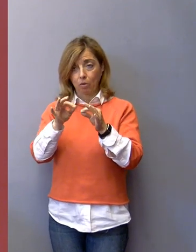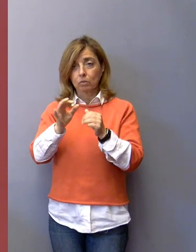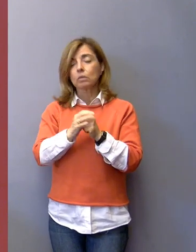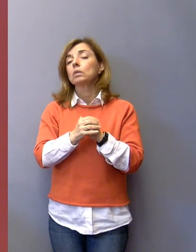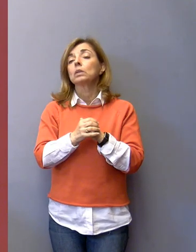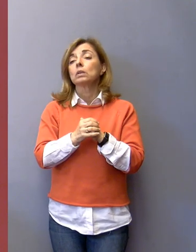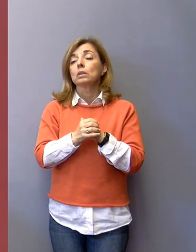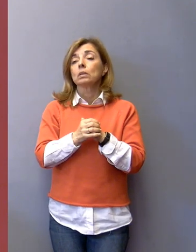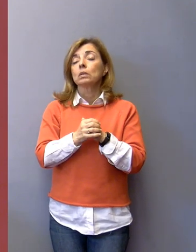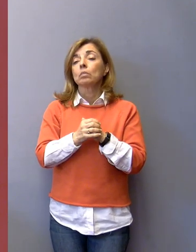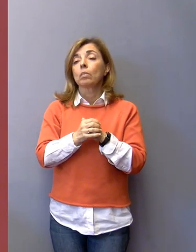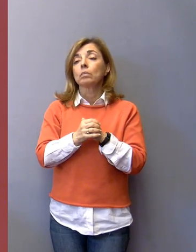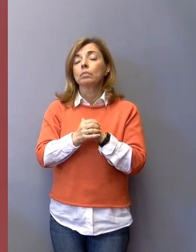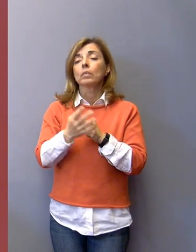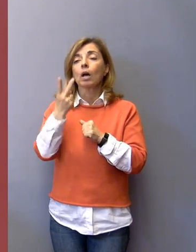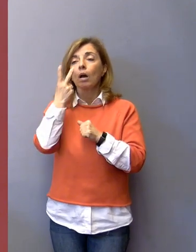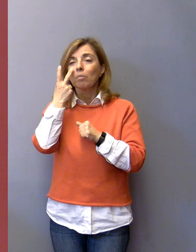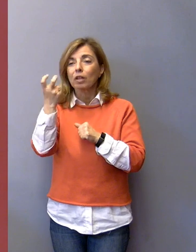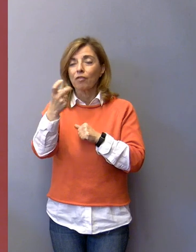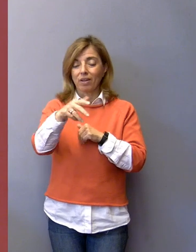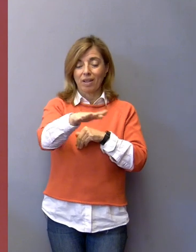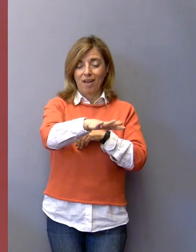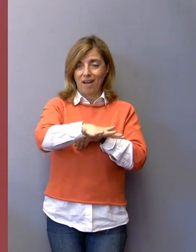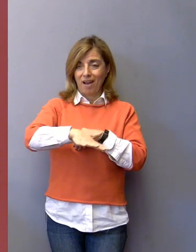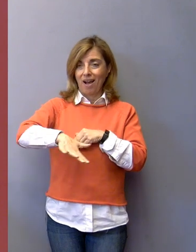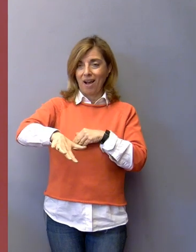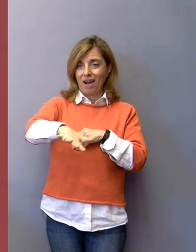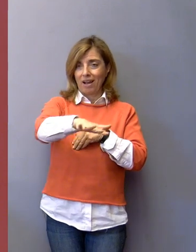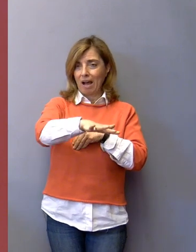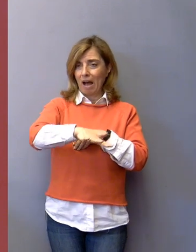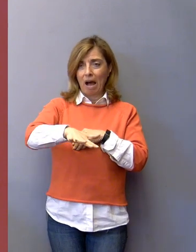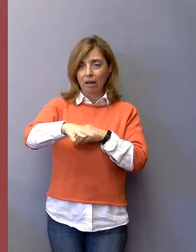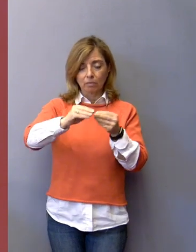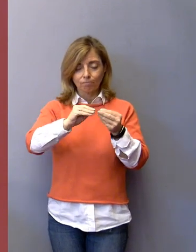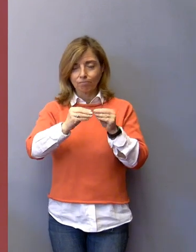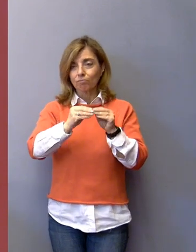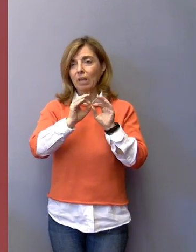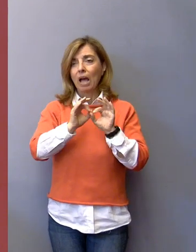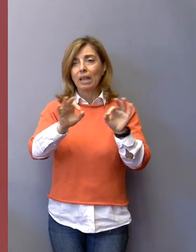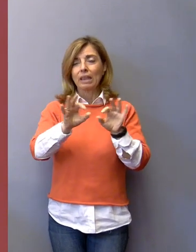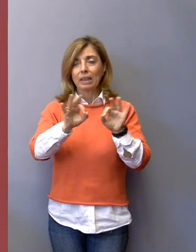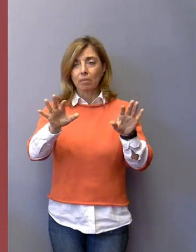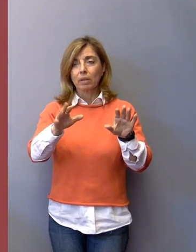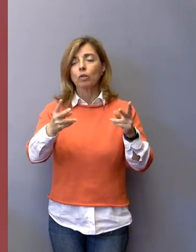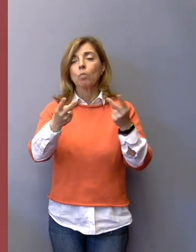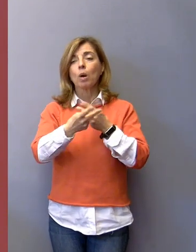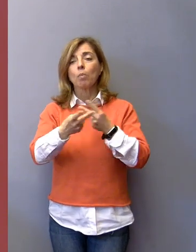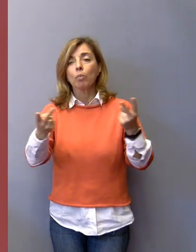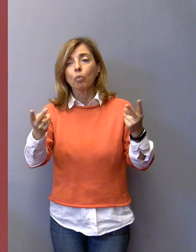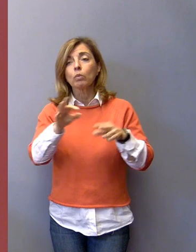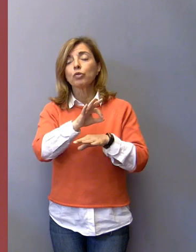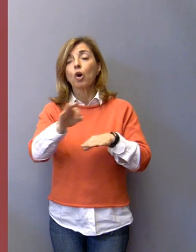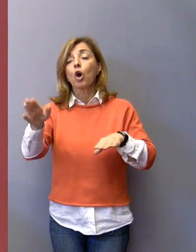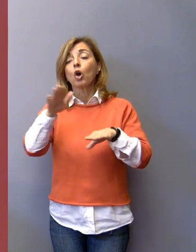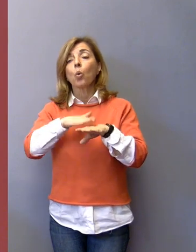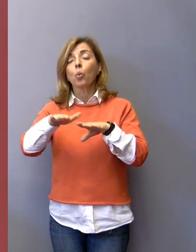che preveda la sistemazione delle aree e spazi li a spazi liberi pubblici di uso pubblico ma non si dice Per quanto